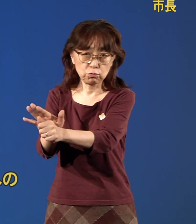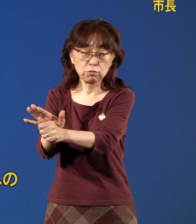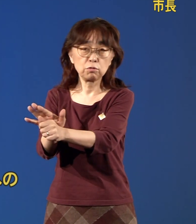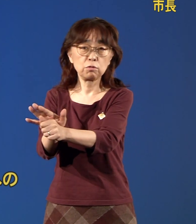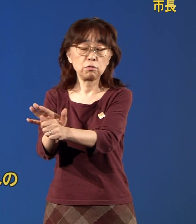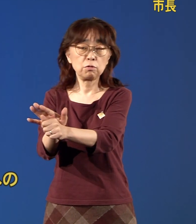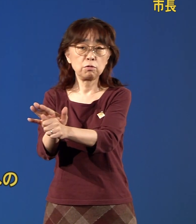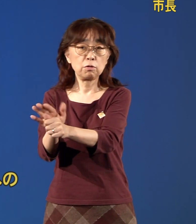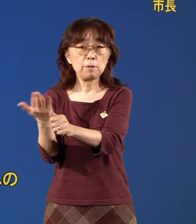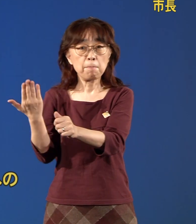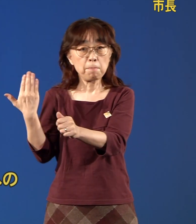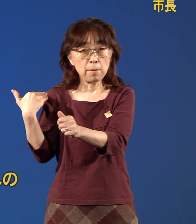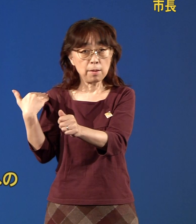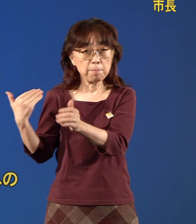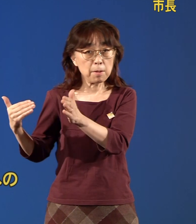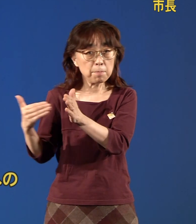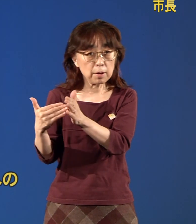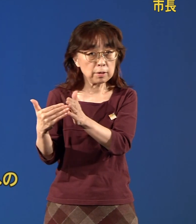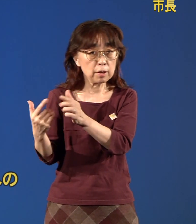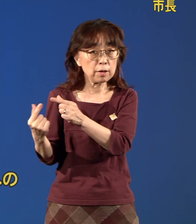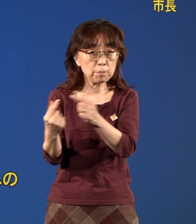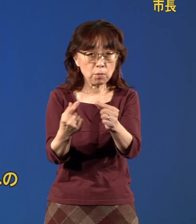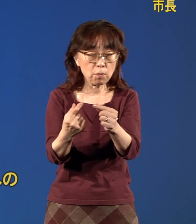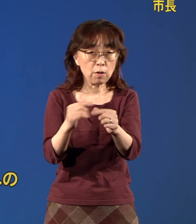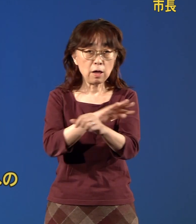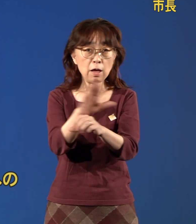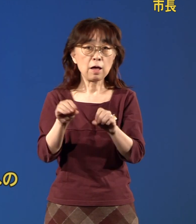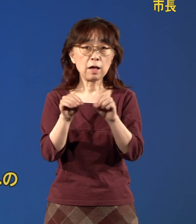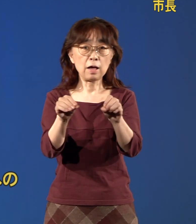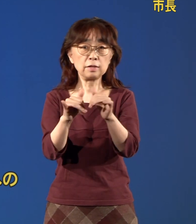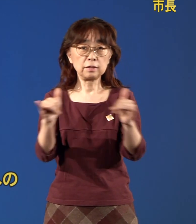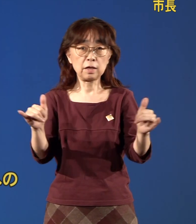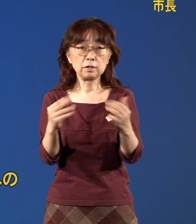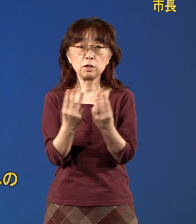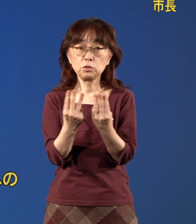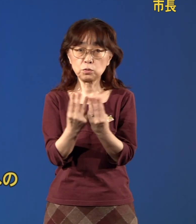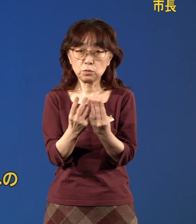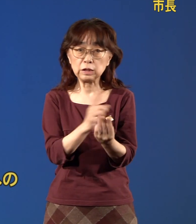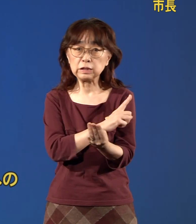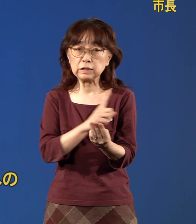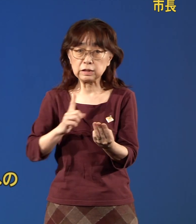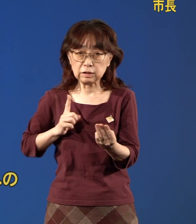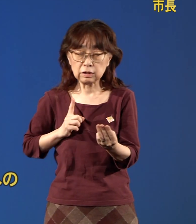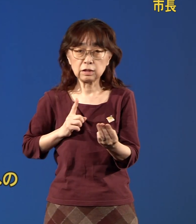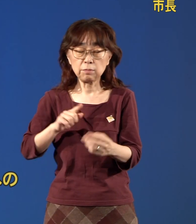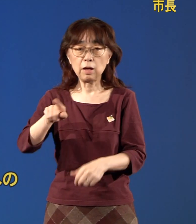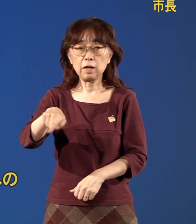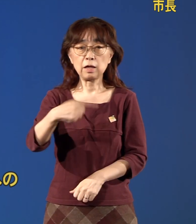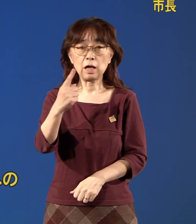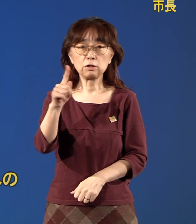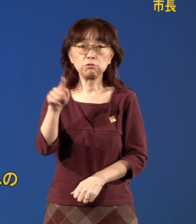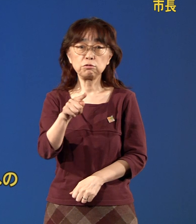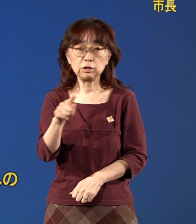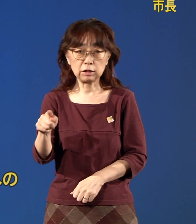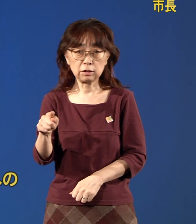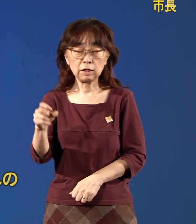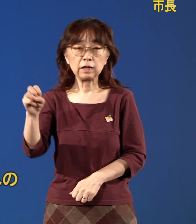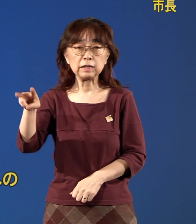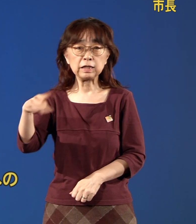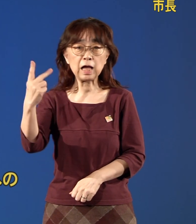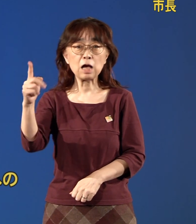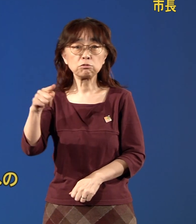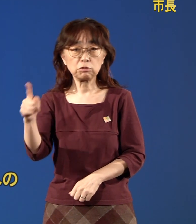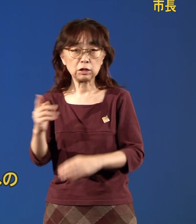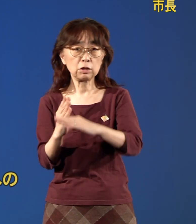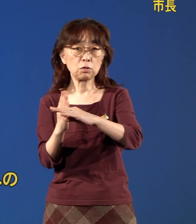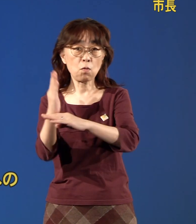までもその感染者数、例えば1日の感染者数が100人超えたら200人超えたら、それぞれ